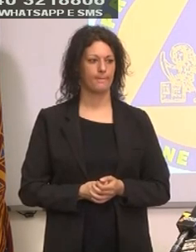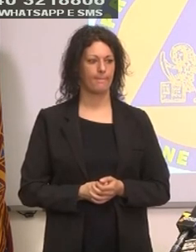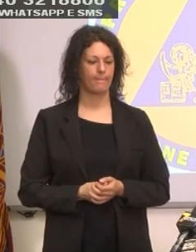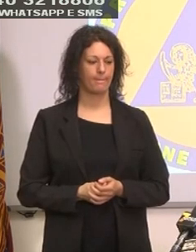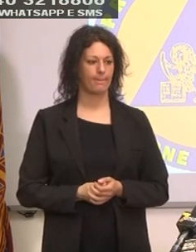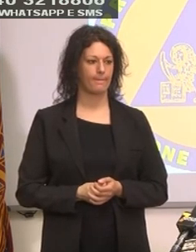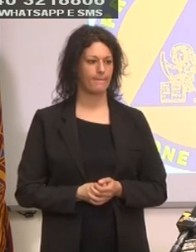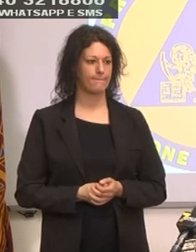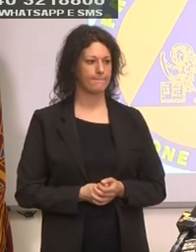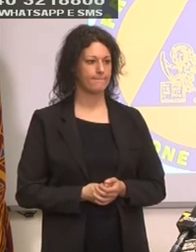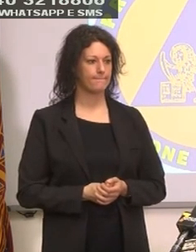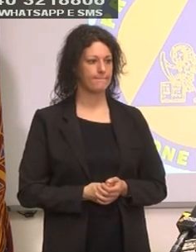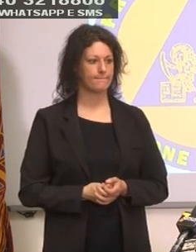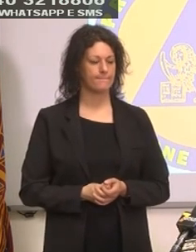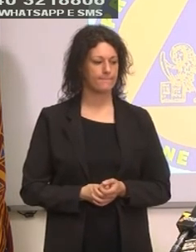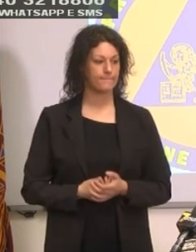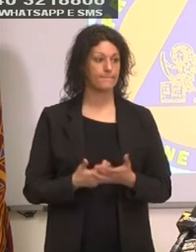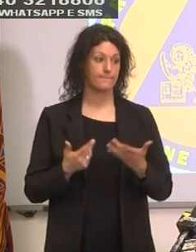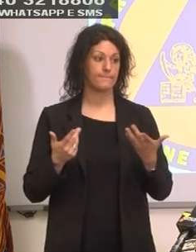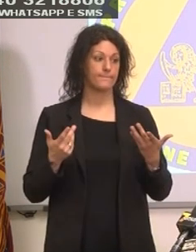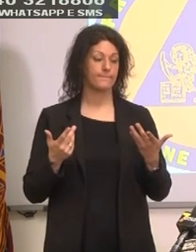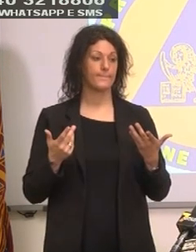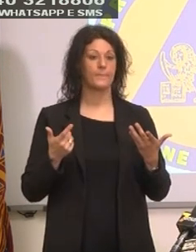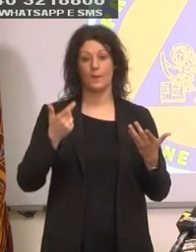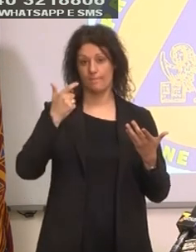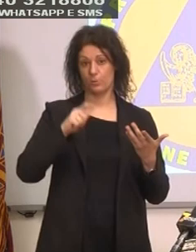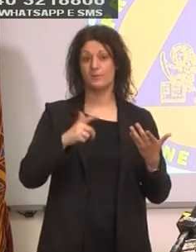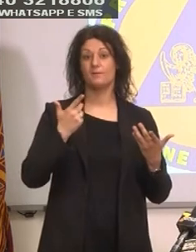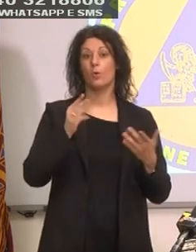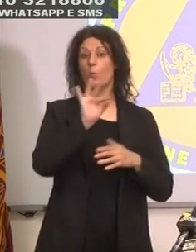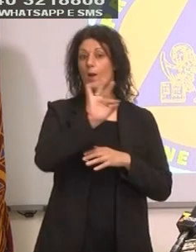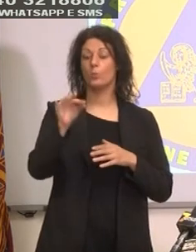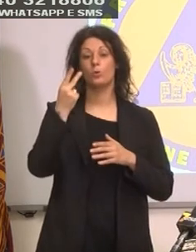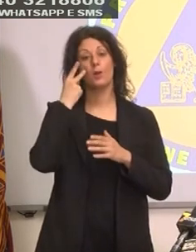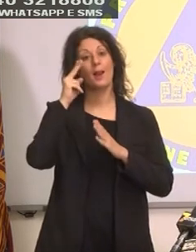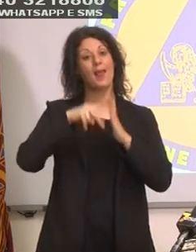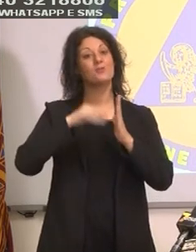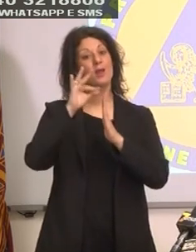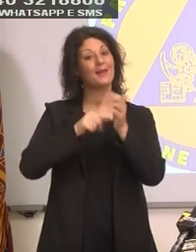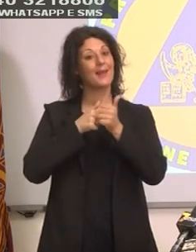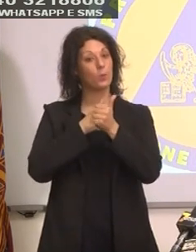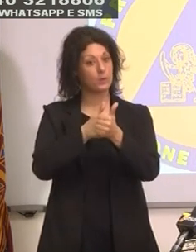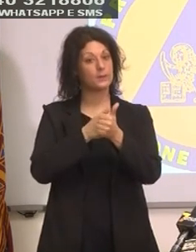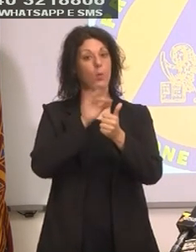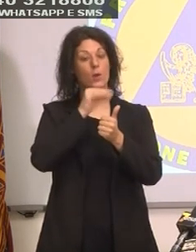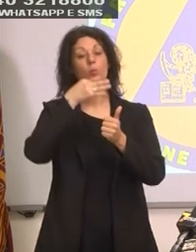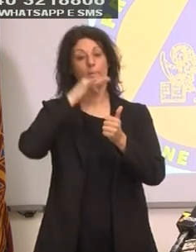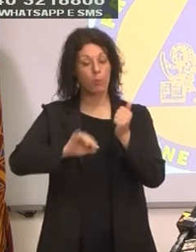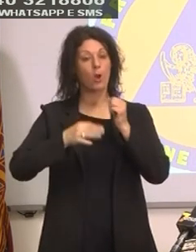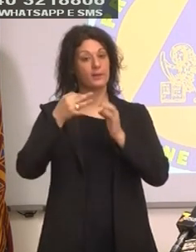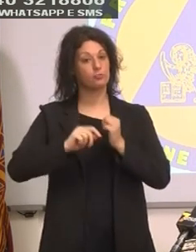Sì, no, la domanda riguardava il fatto. Nel senso che qualcuno interpreta le linee guida in maniera più restrittiva di un regolamento restrittivo.